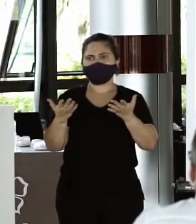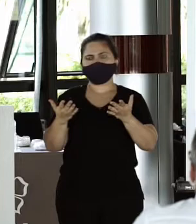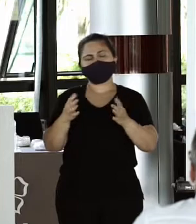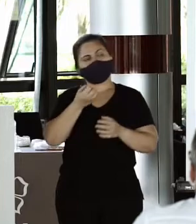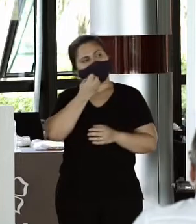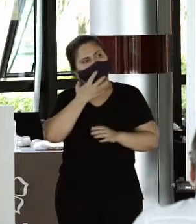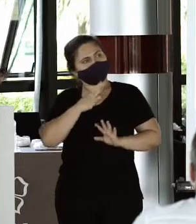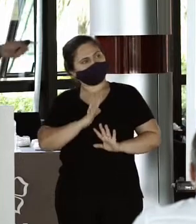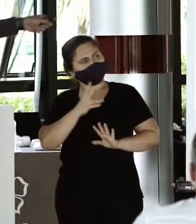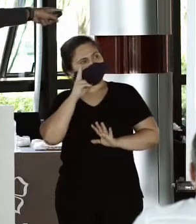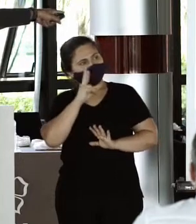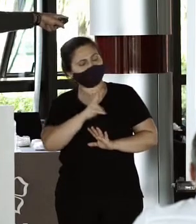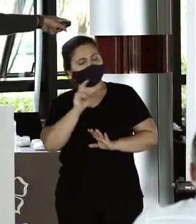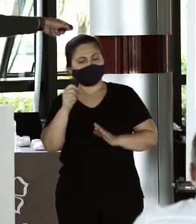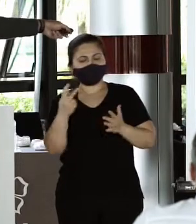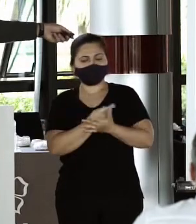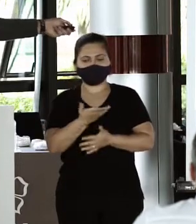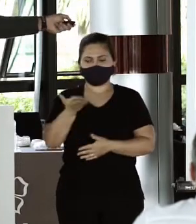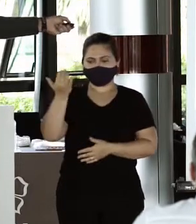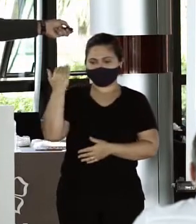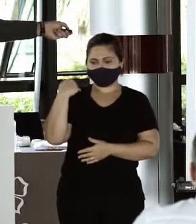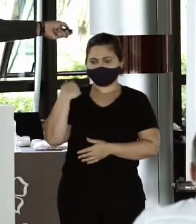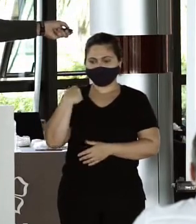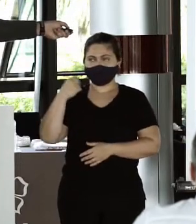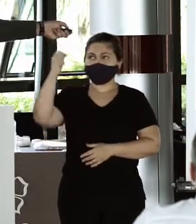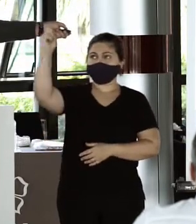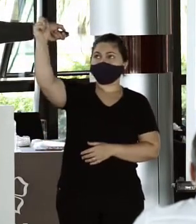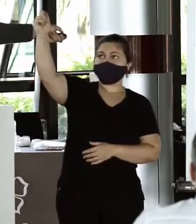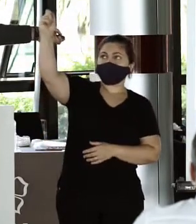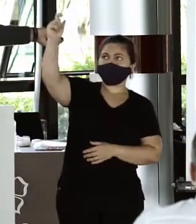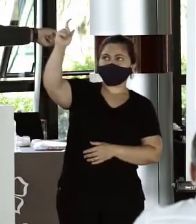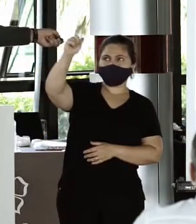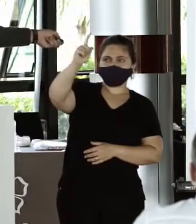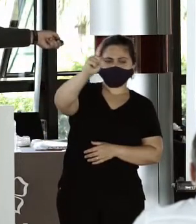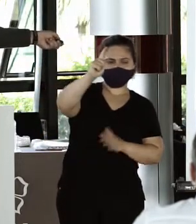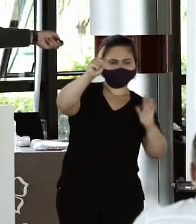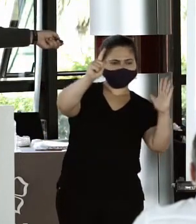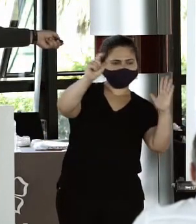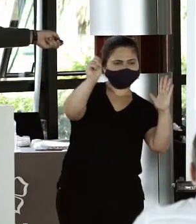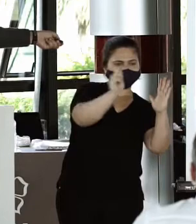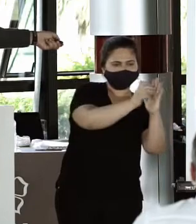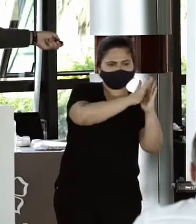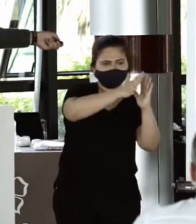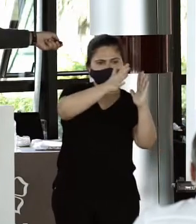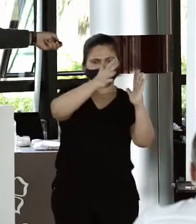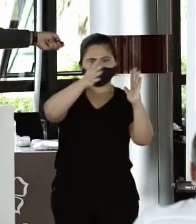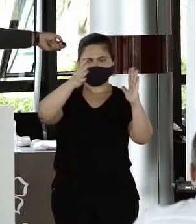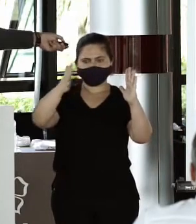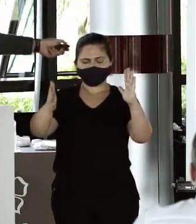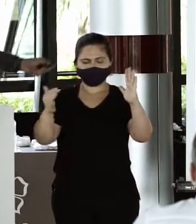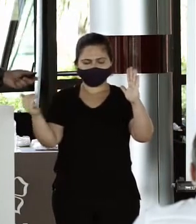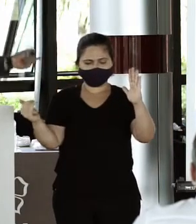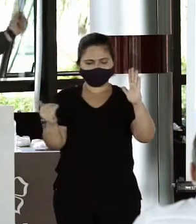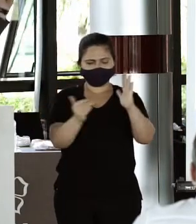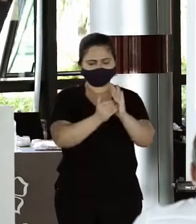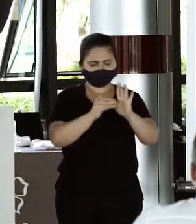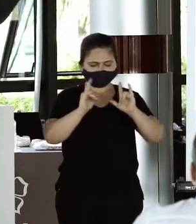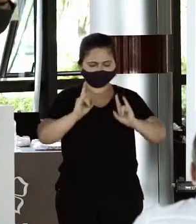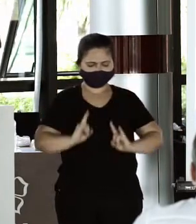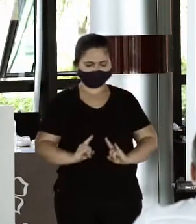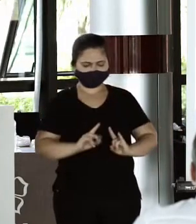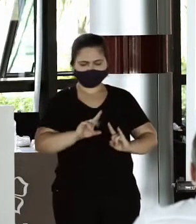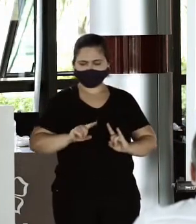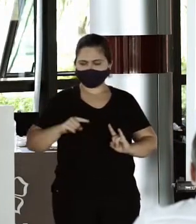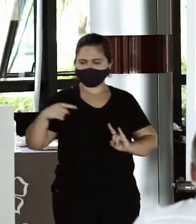Não é bem assim. Olha só o que estava acontecendo. O sol estava batendo aqui, refletindo e chegando até